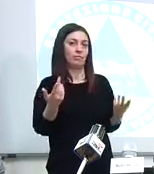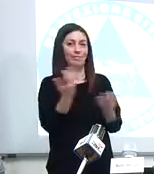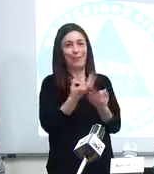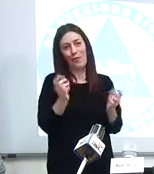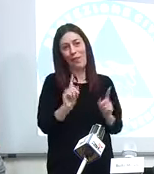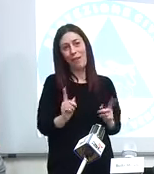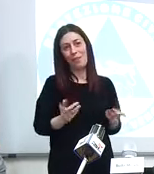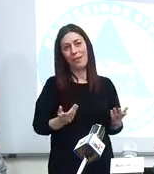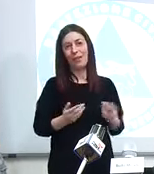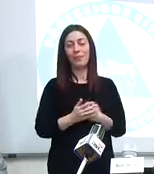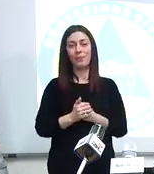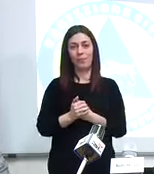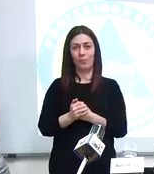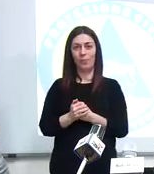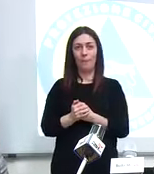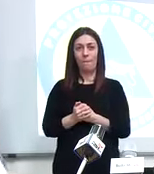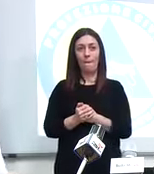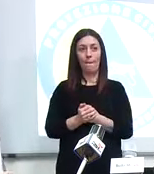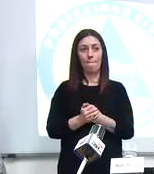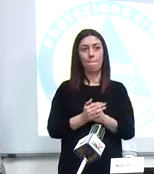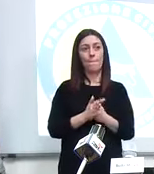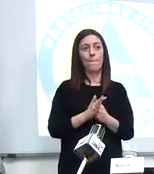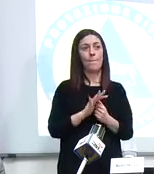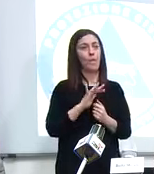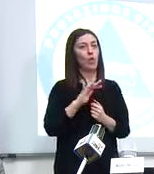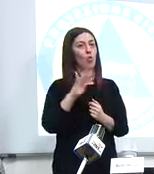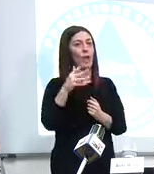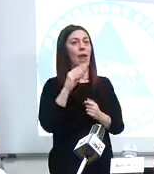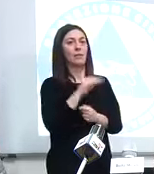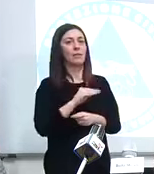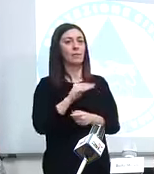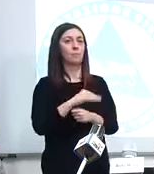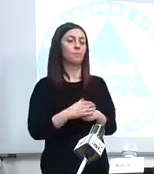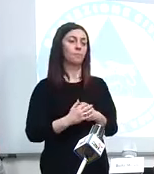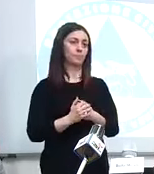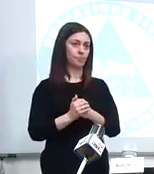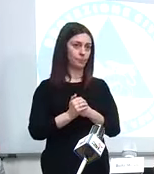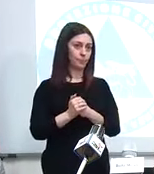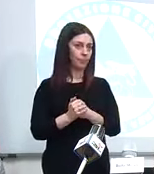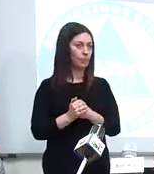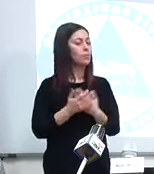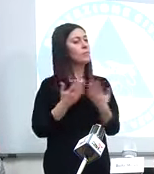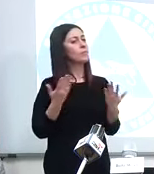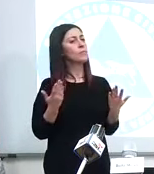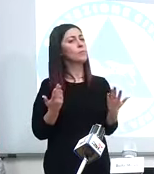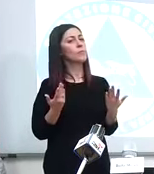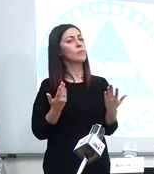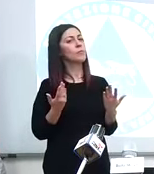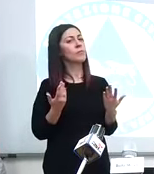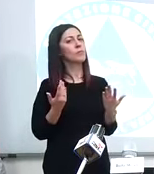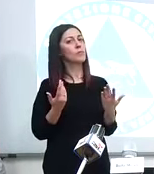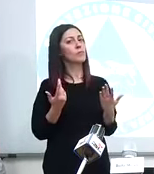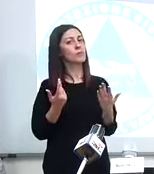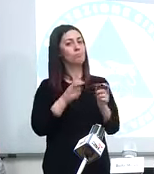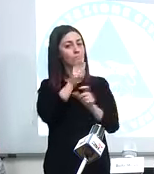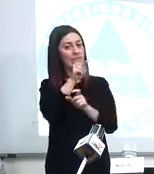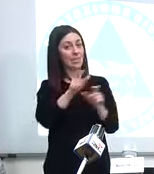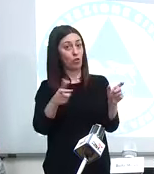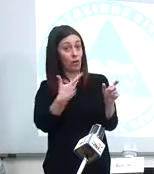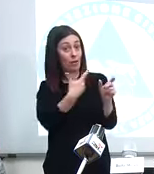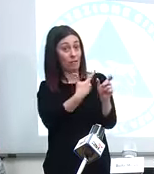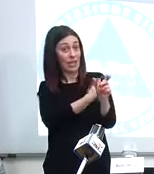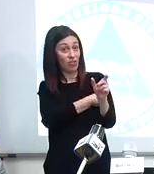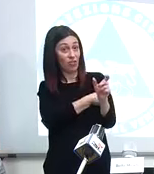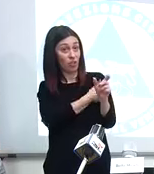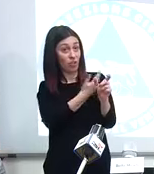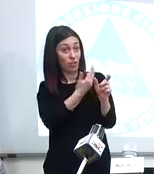del virus. Certo, grazie. Scusi, un'altra domanda. Quanto alta è la probabilità che i vaccinati